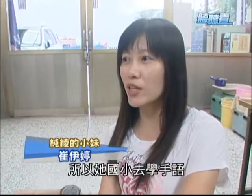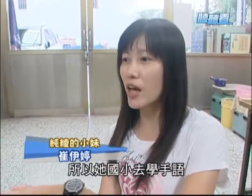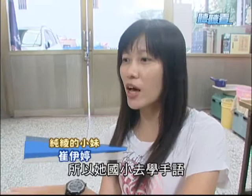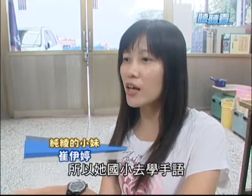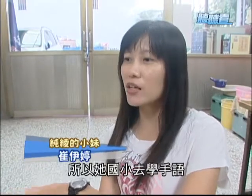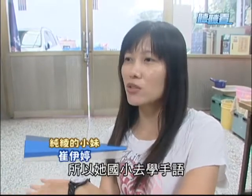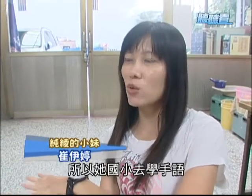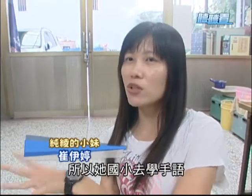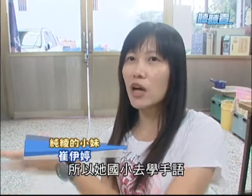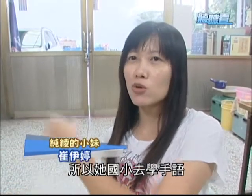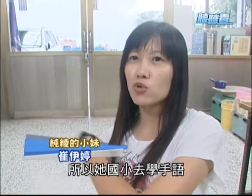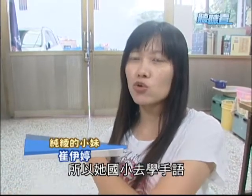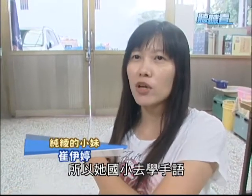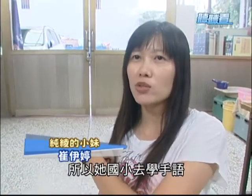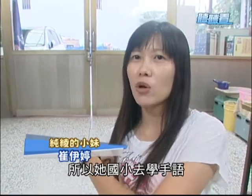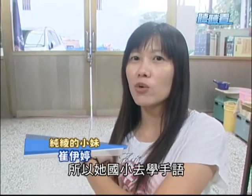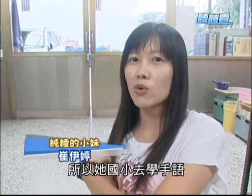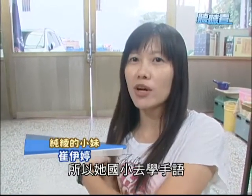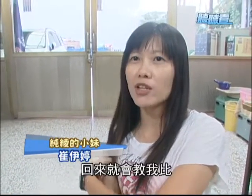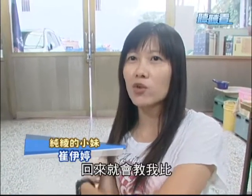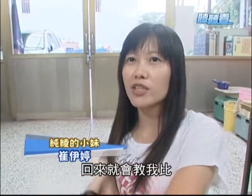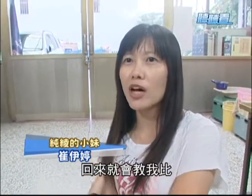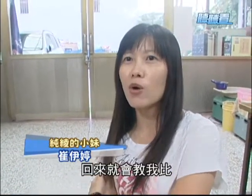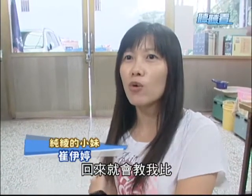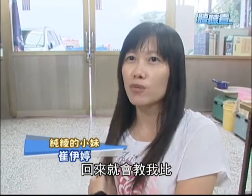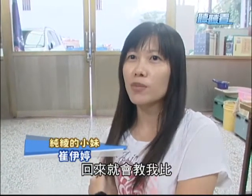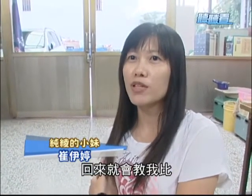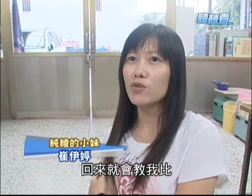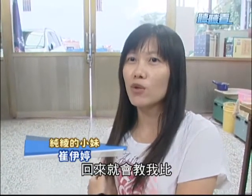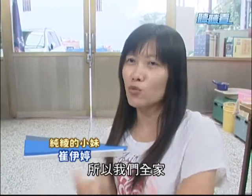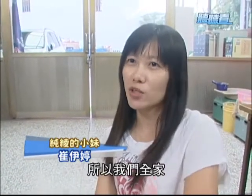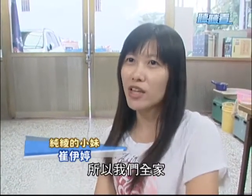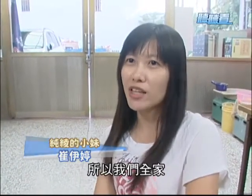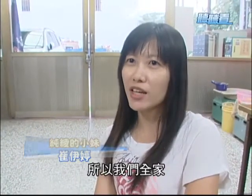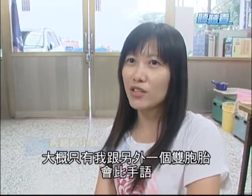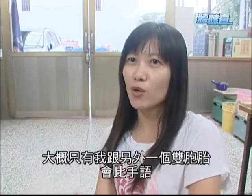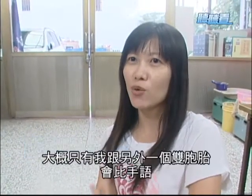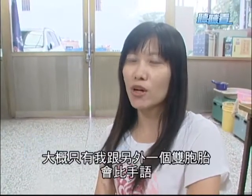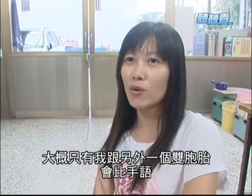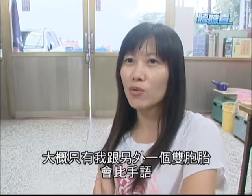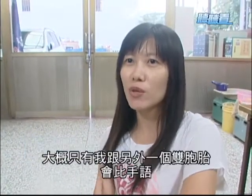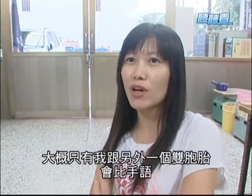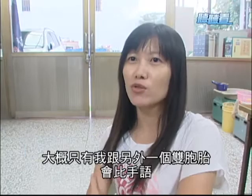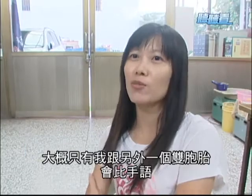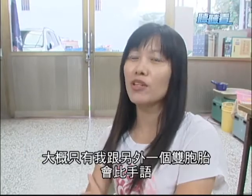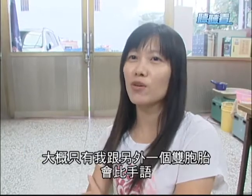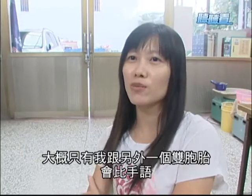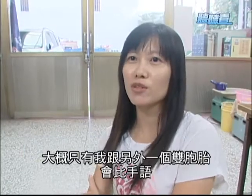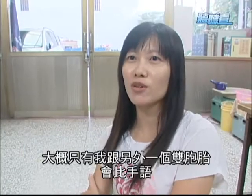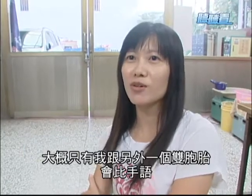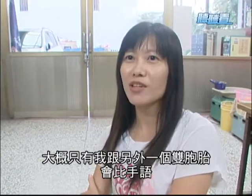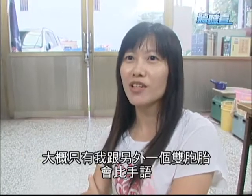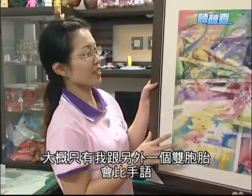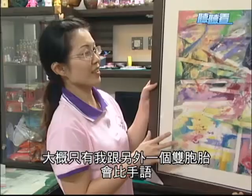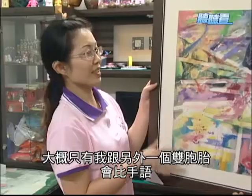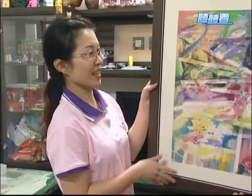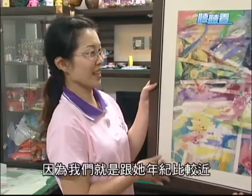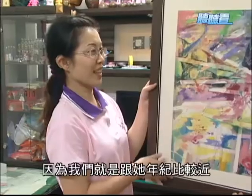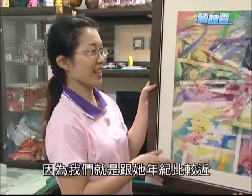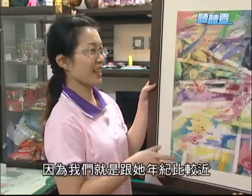他国小去学手语回来就会教我比，所以我们全家大概只有我跟另外一个双胞胎会比手语。因为我们就是跟他